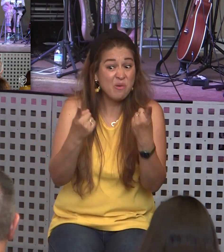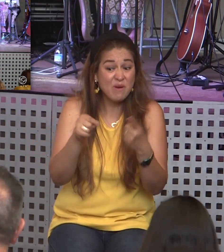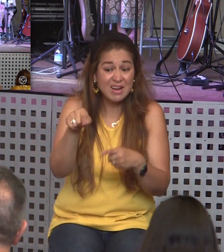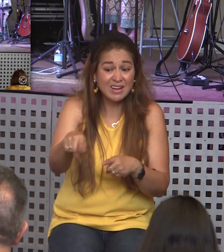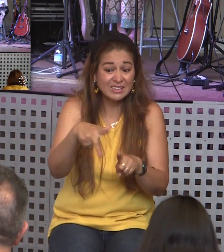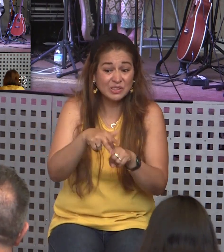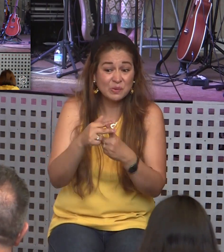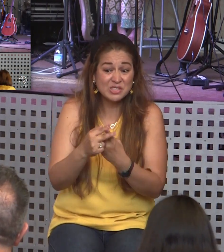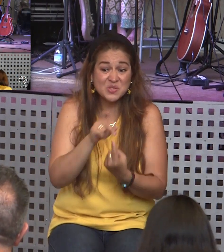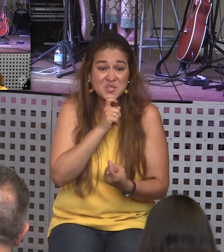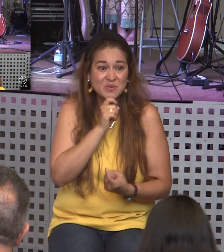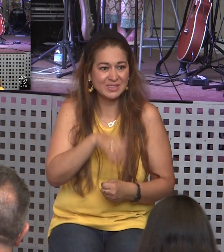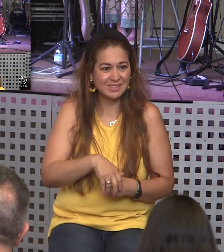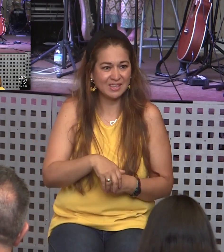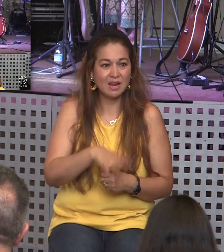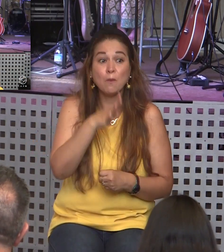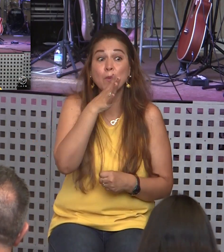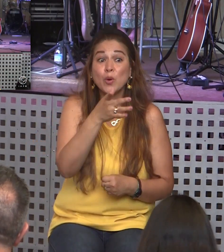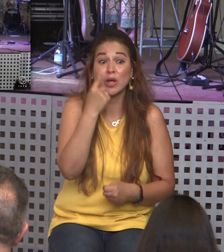dual?